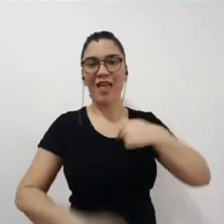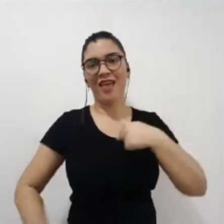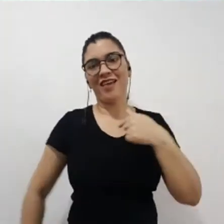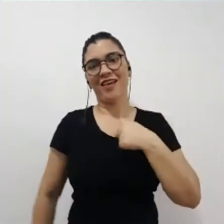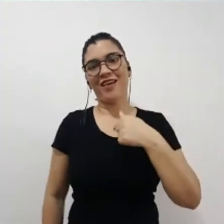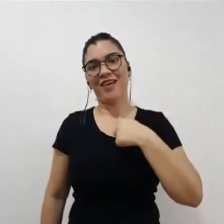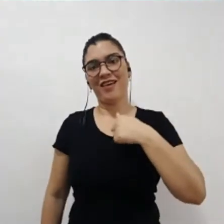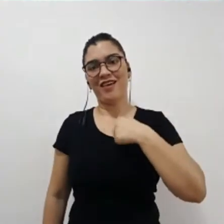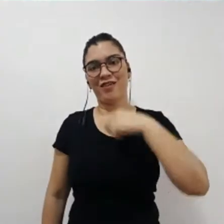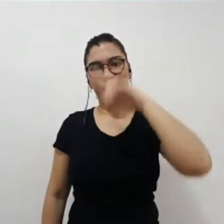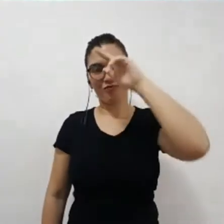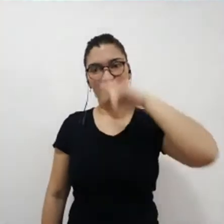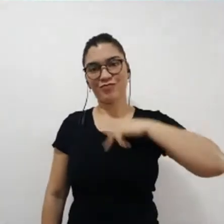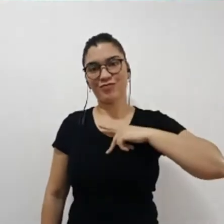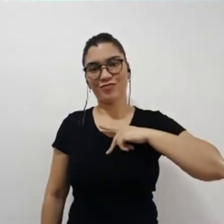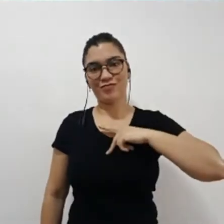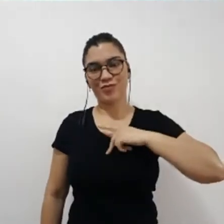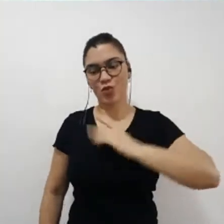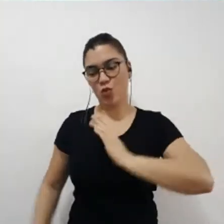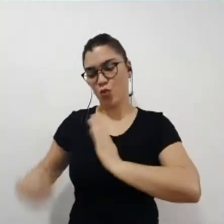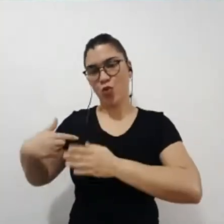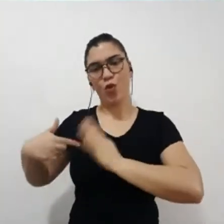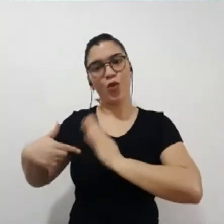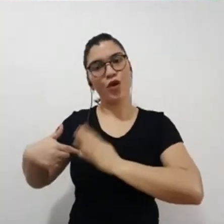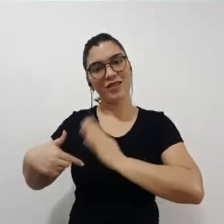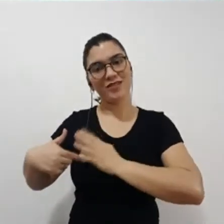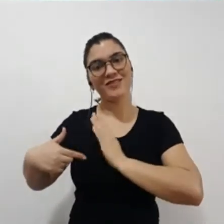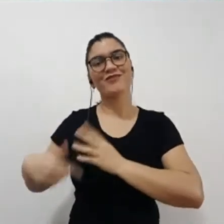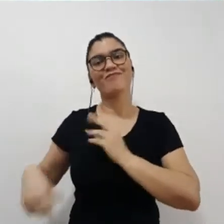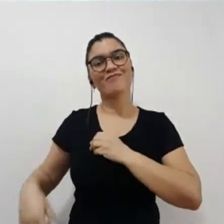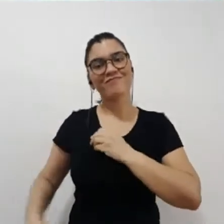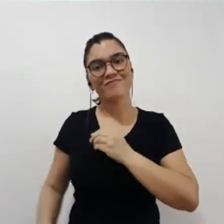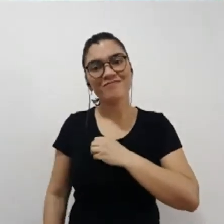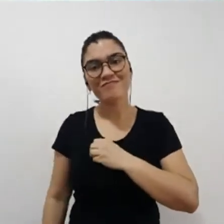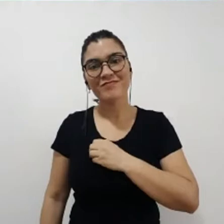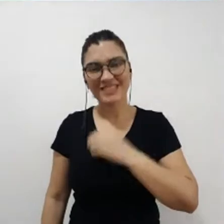é o teu coração pecaminoso que faz isso.